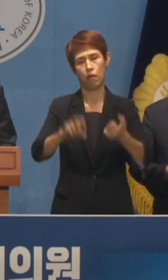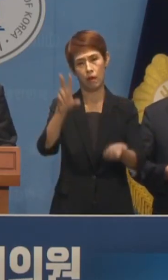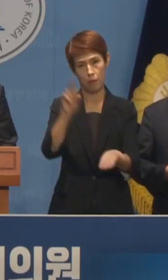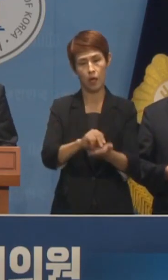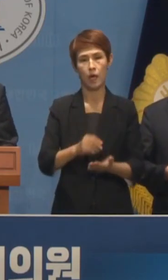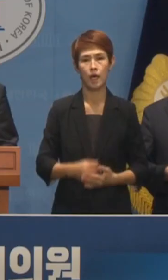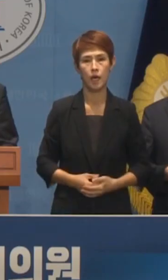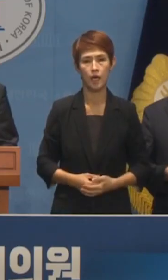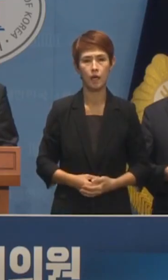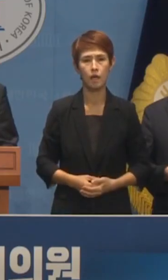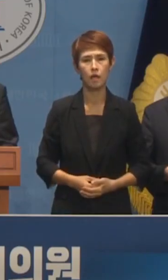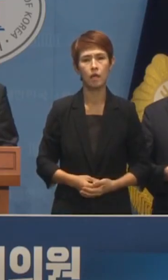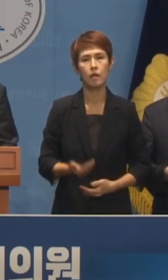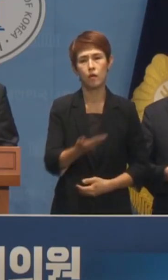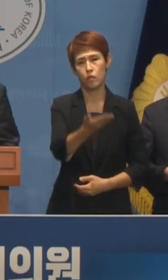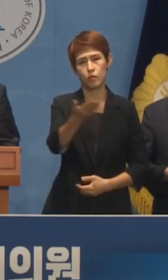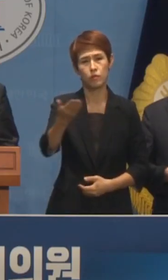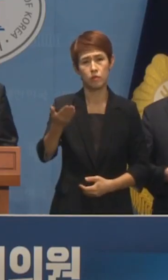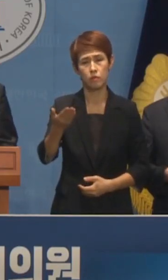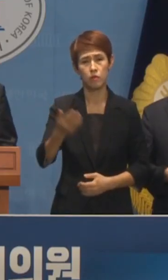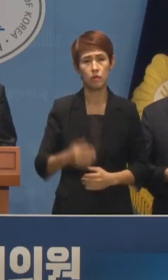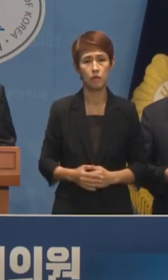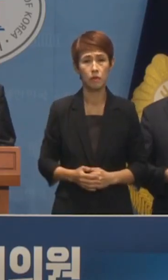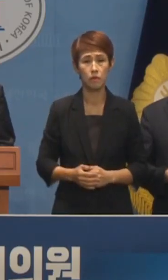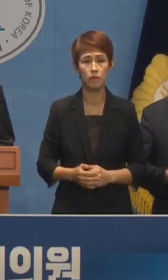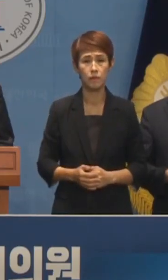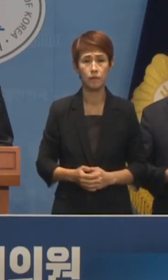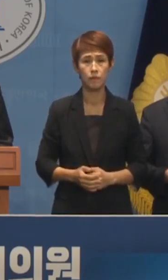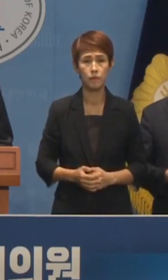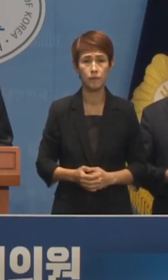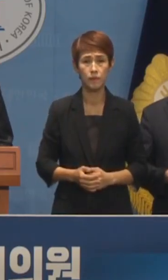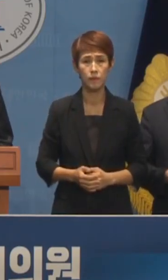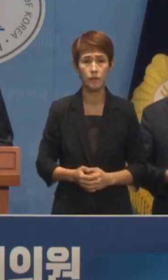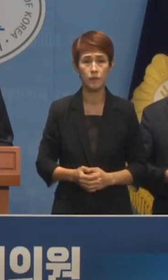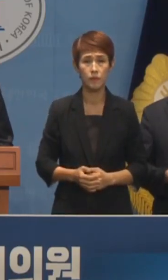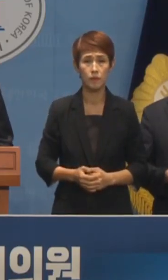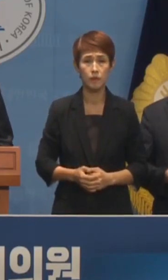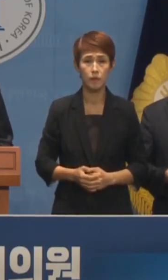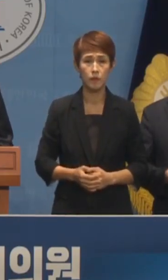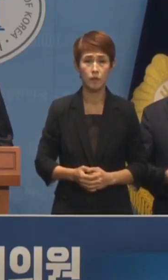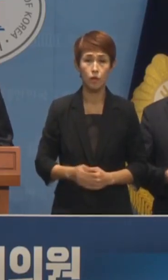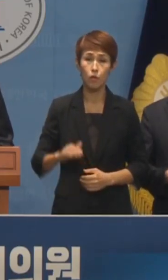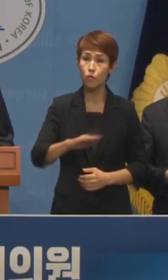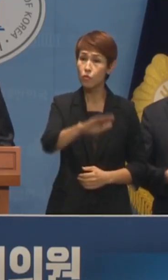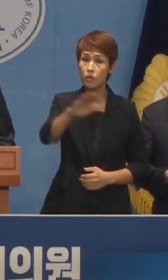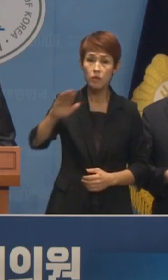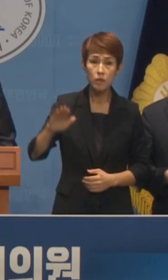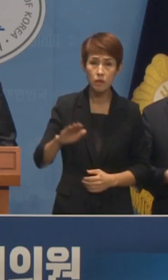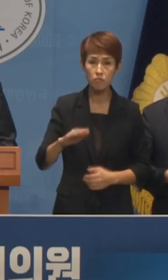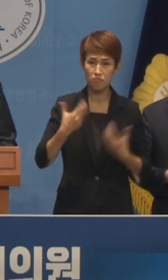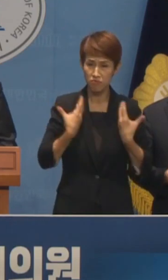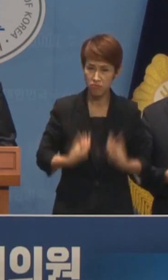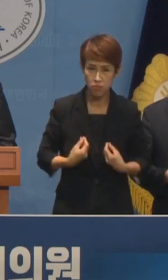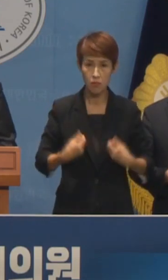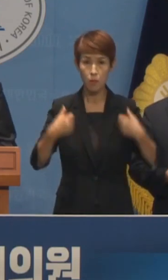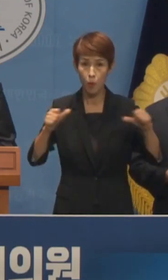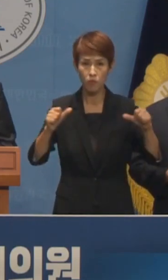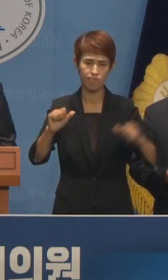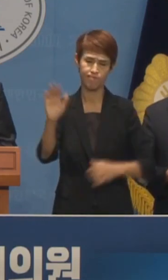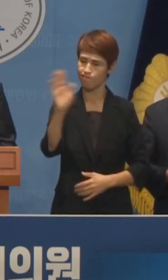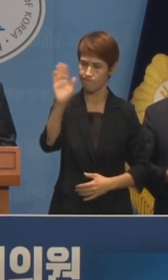당원 동지 여러분, 사회적 경제 활동가 여러분, 그럼에도 불구하고 우리는 좌절하거나 포기하지